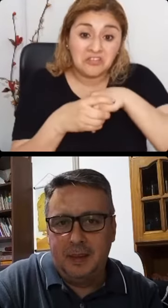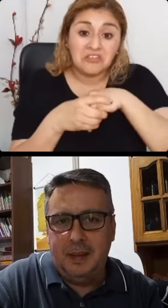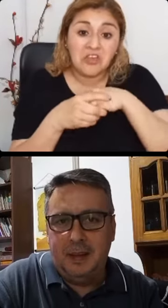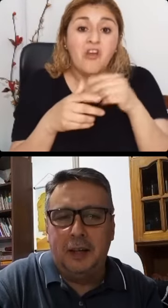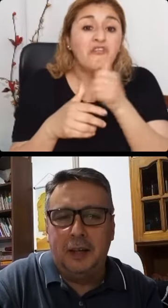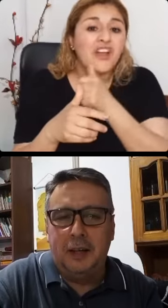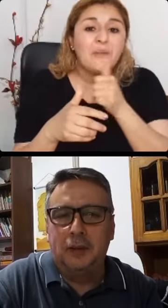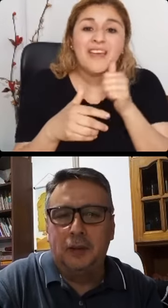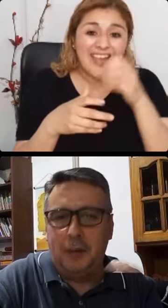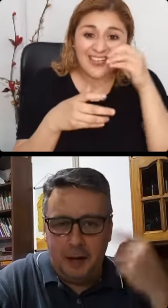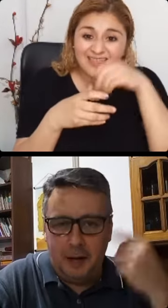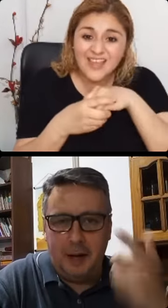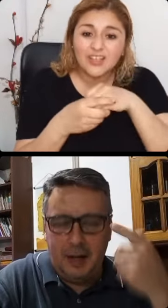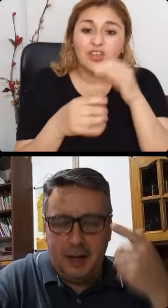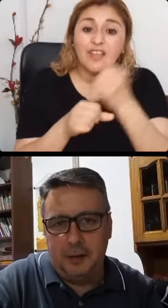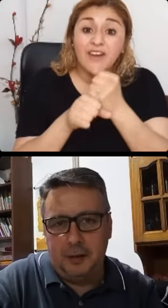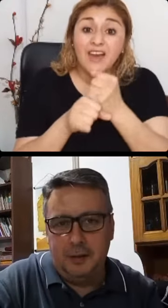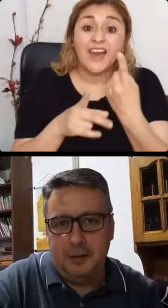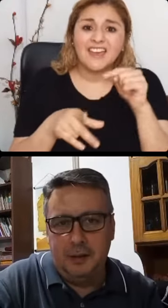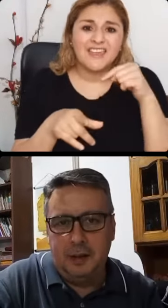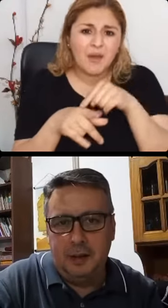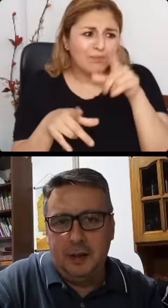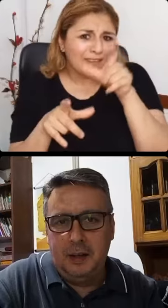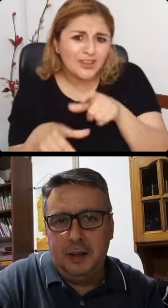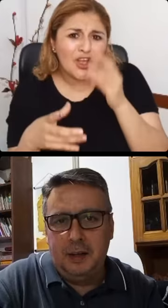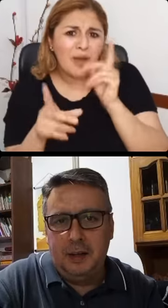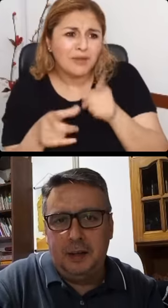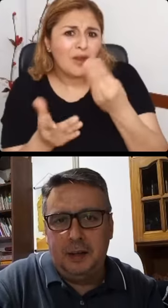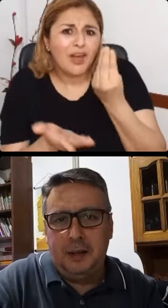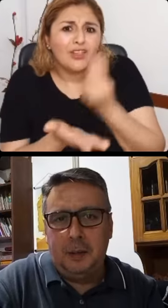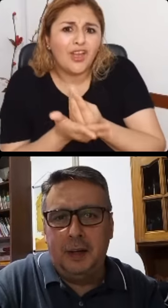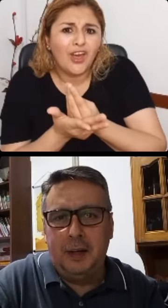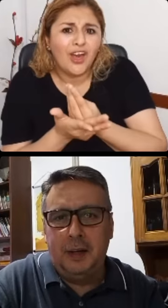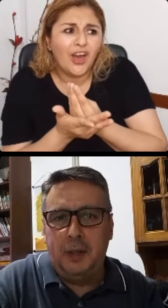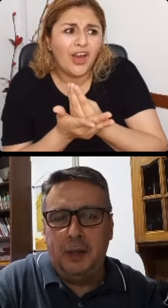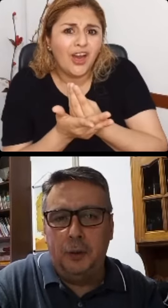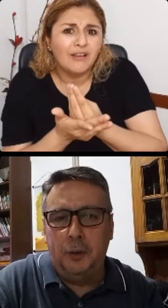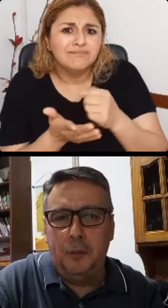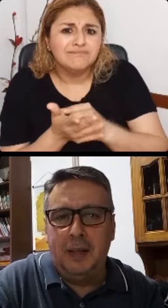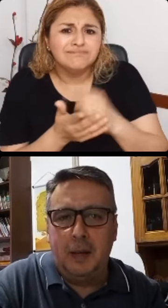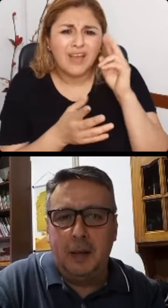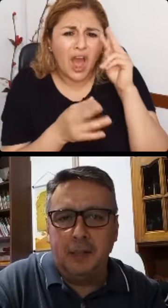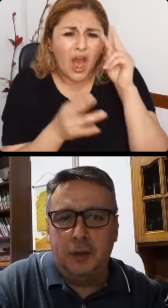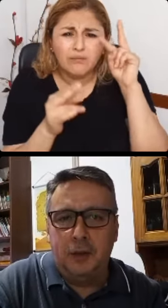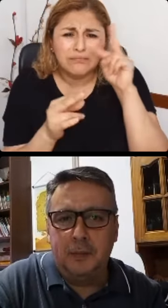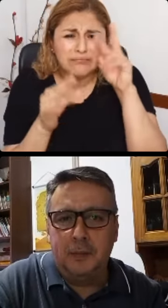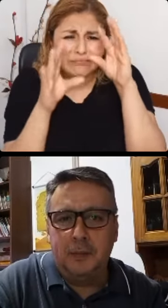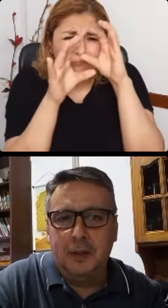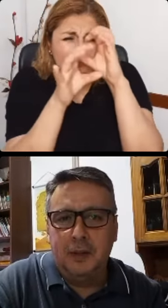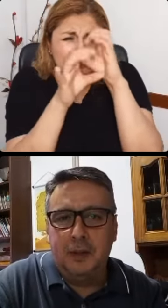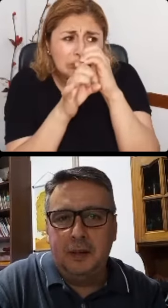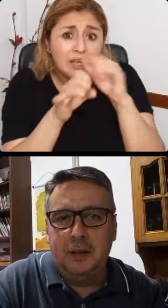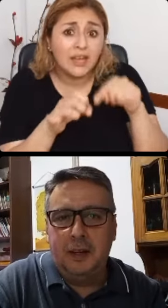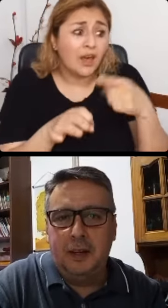y que no tiene una buena visión y vos le estás pidiendo un medicamento